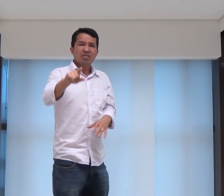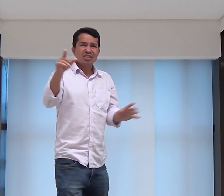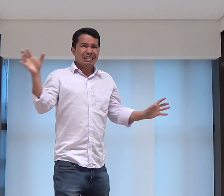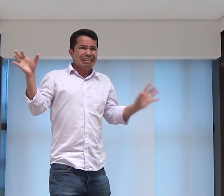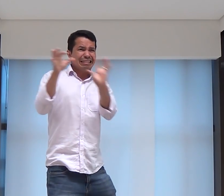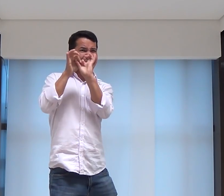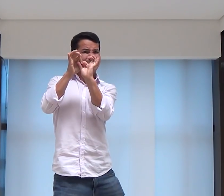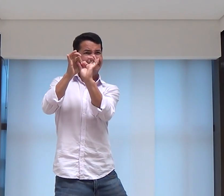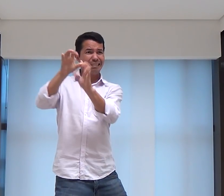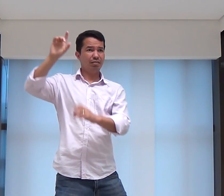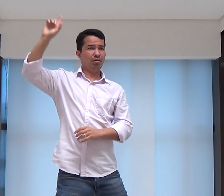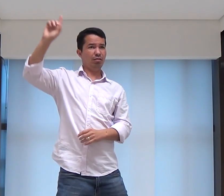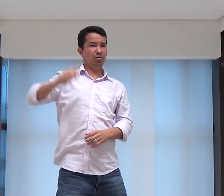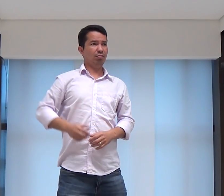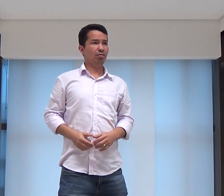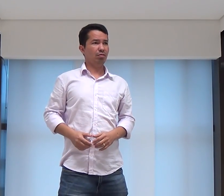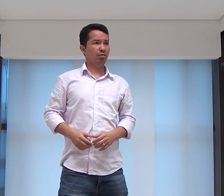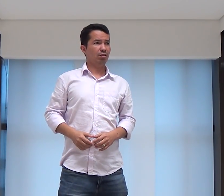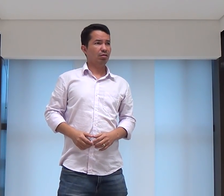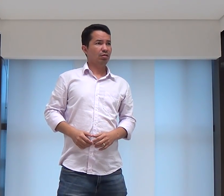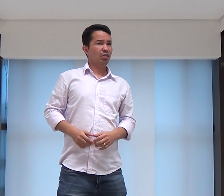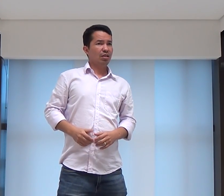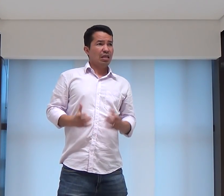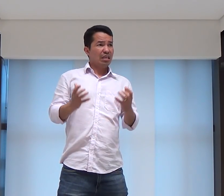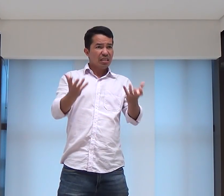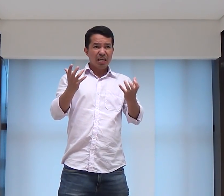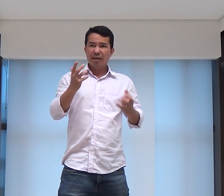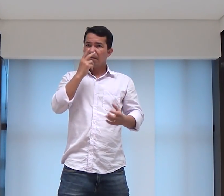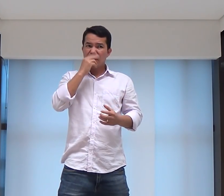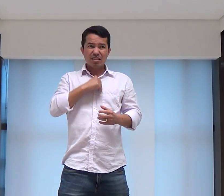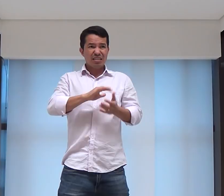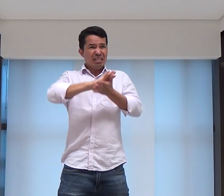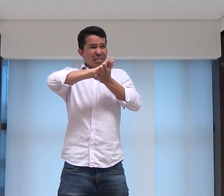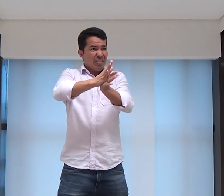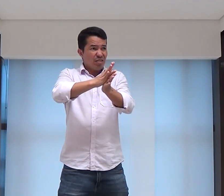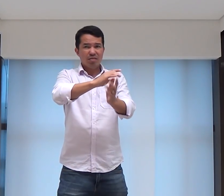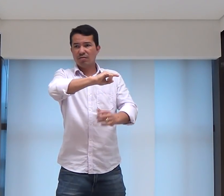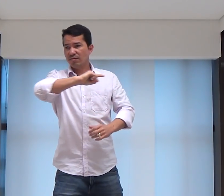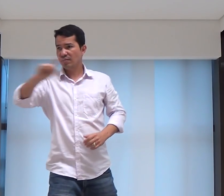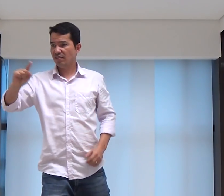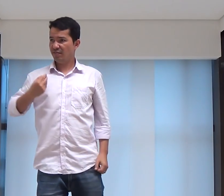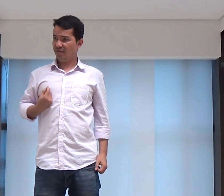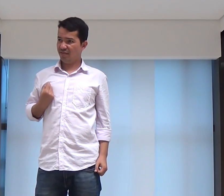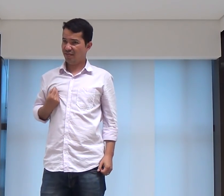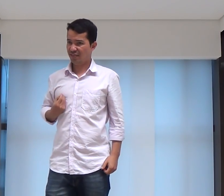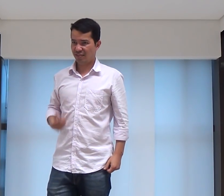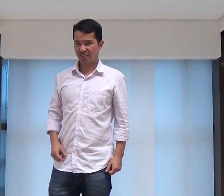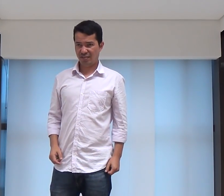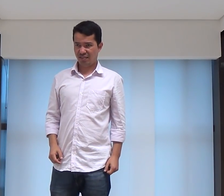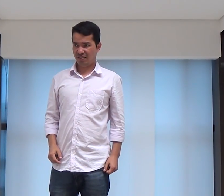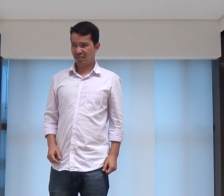Porque o diabo não quer que você se aproxime de Deus. Não quer. Ele quer te destruir. Quer destruir a sua